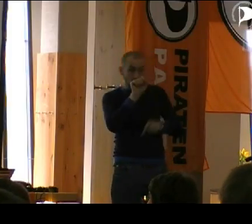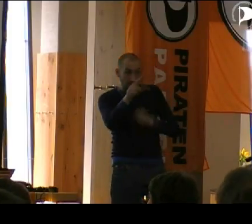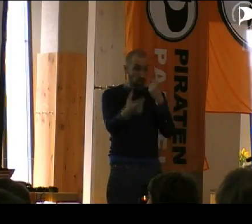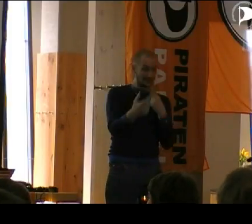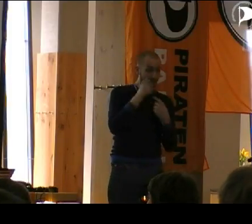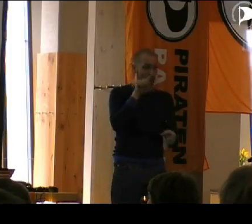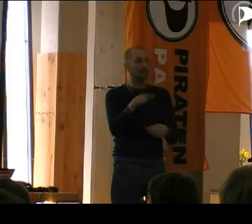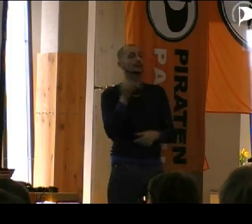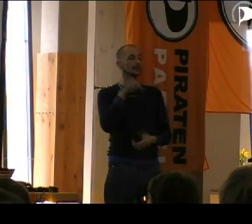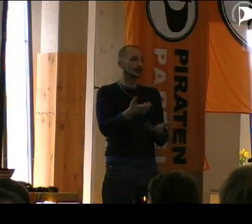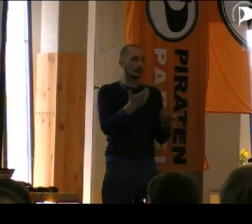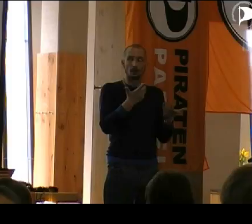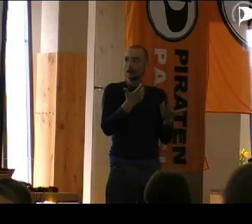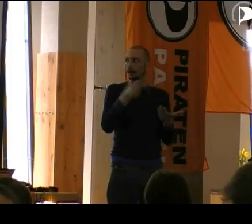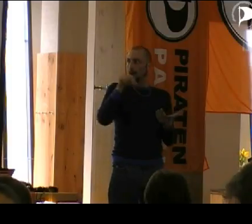so